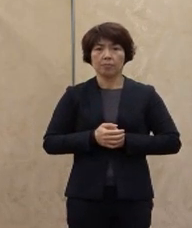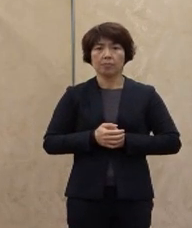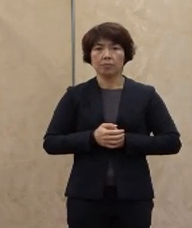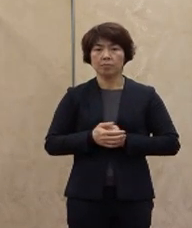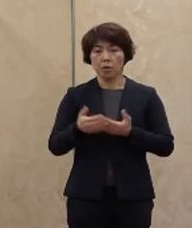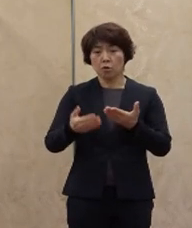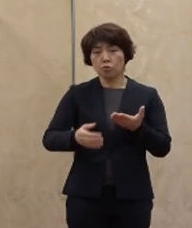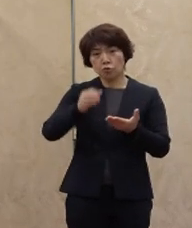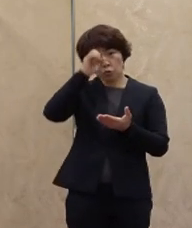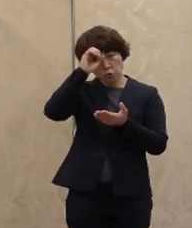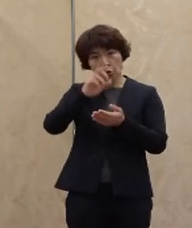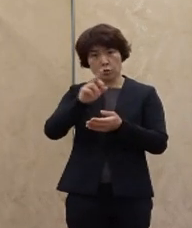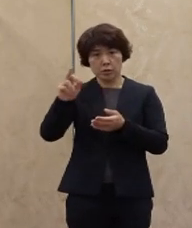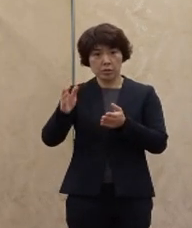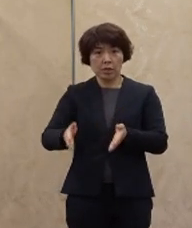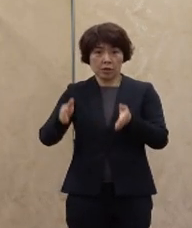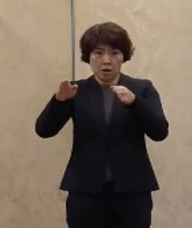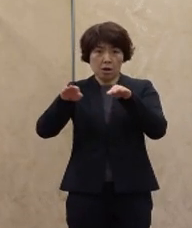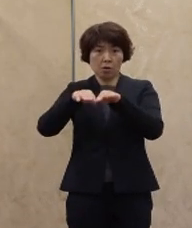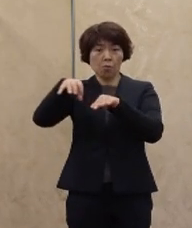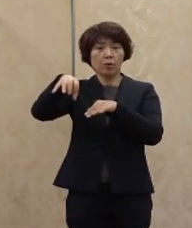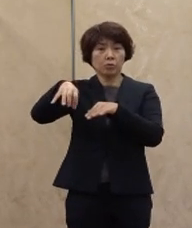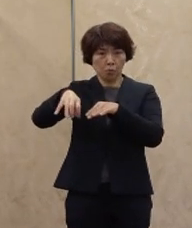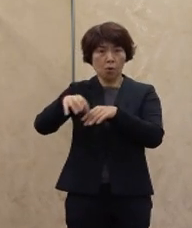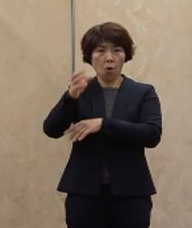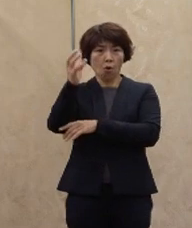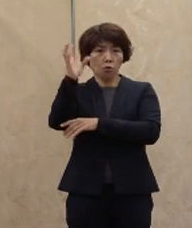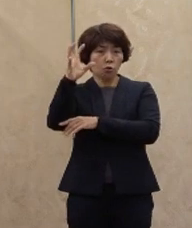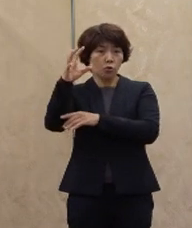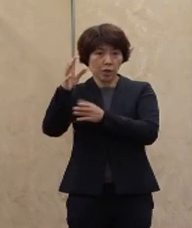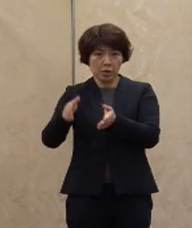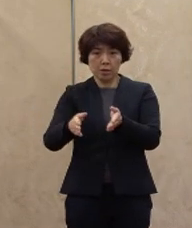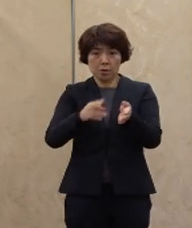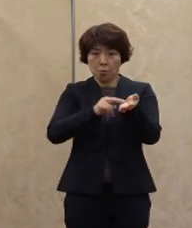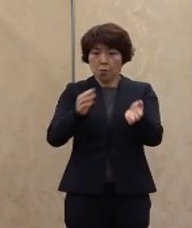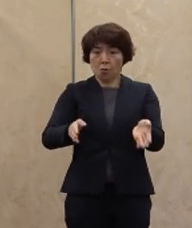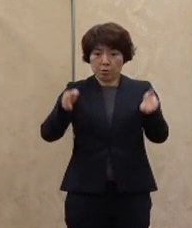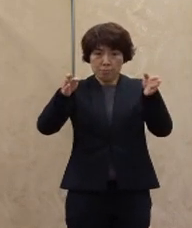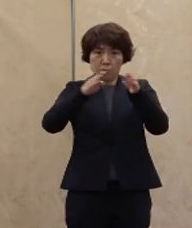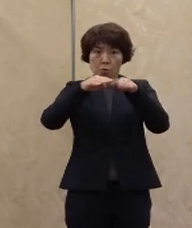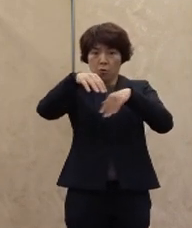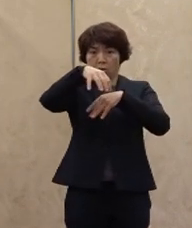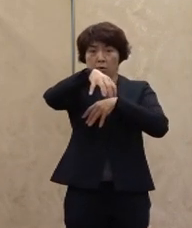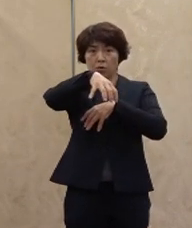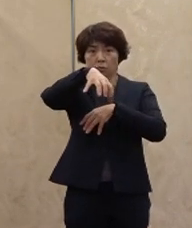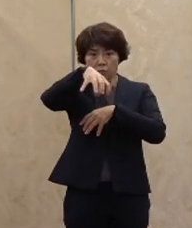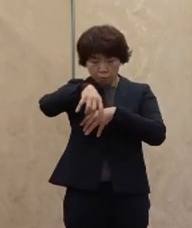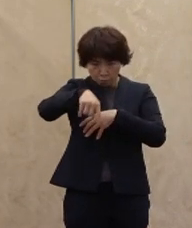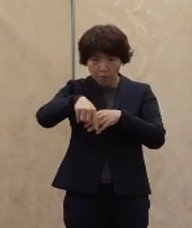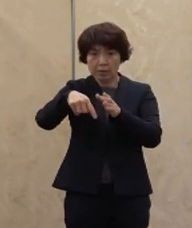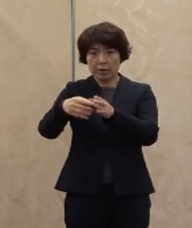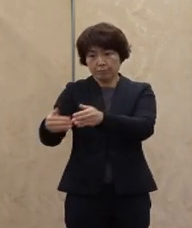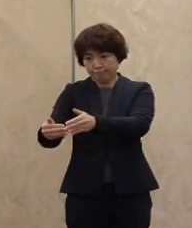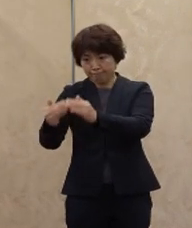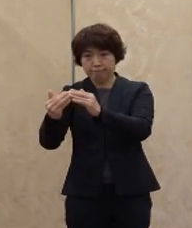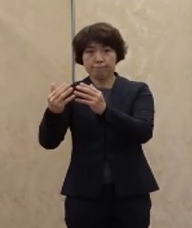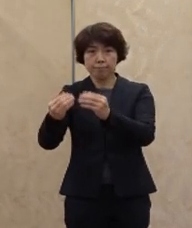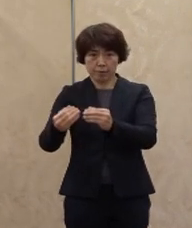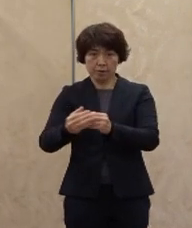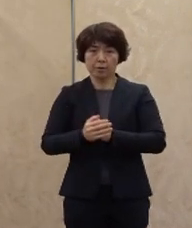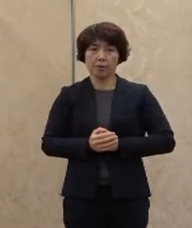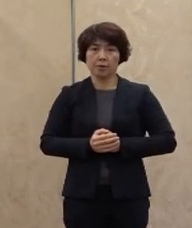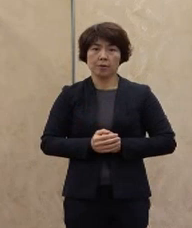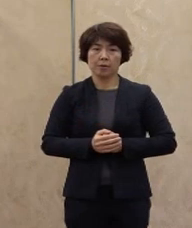重症センターの場所もあれも結局急性期で作ってたりもするわけですけど、まあ、その役割は当然公立公的が中心になるわけです